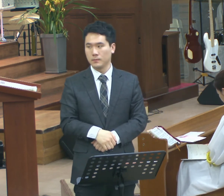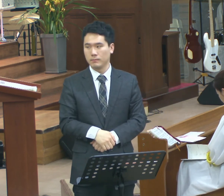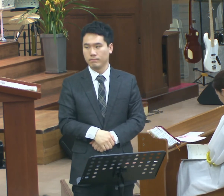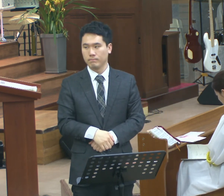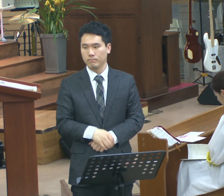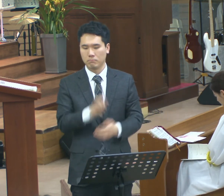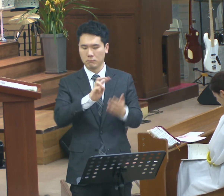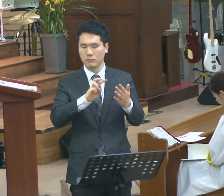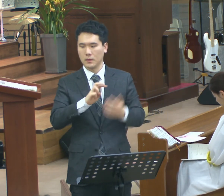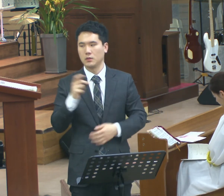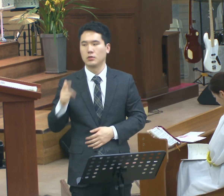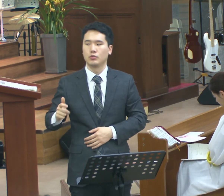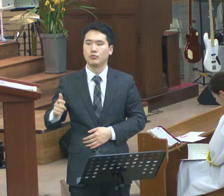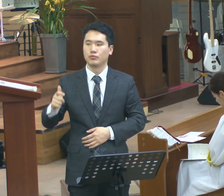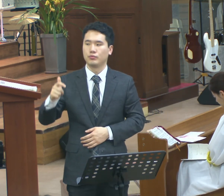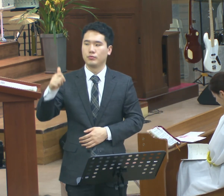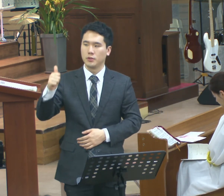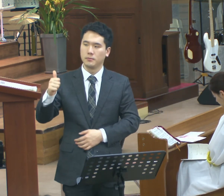주님의 권능은